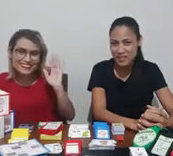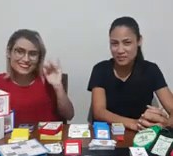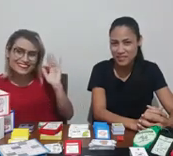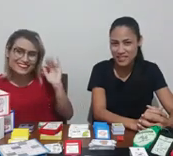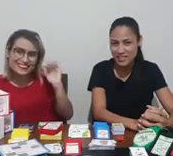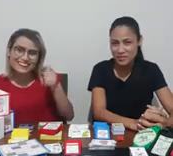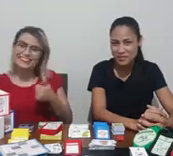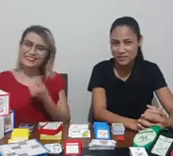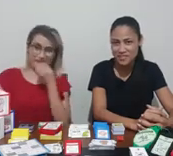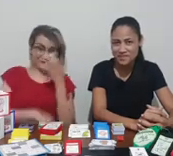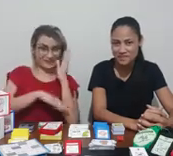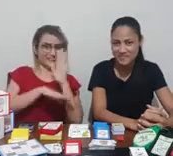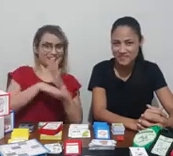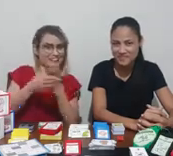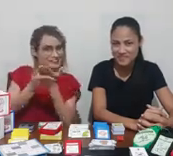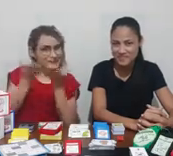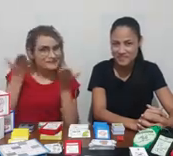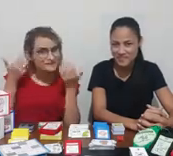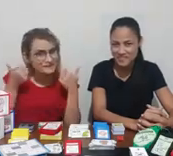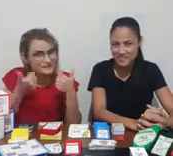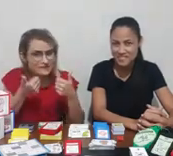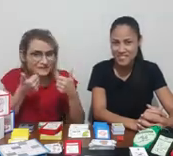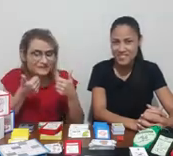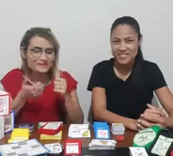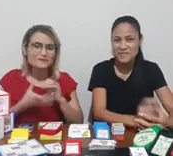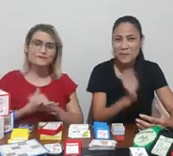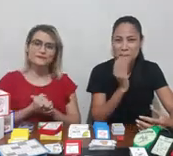Olá, boa tarde, tudo bem?